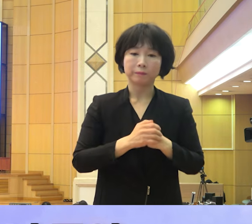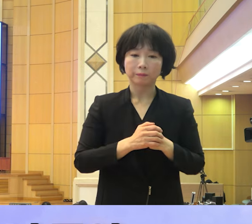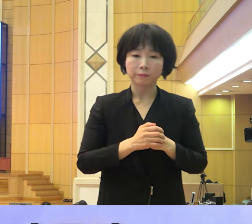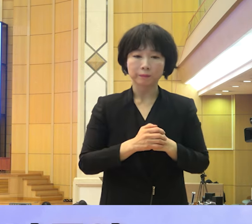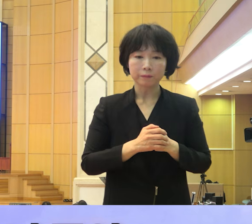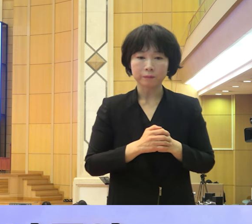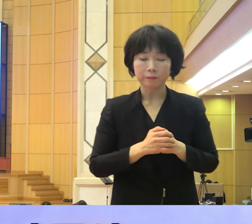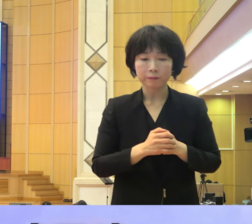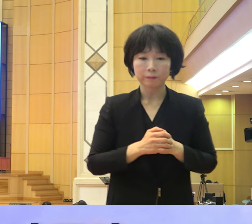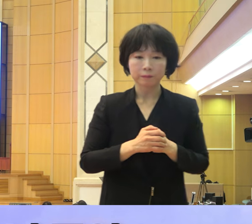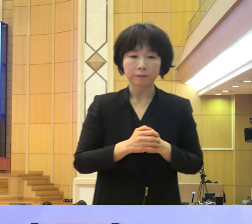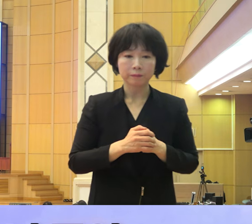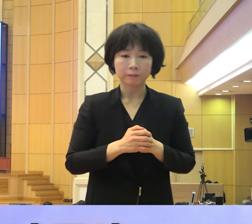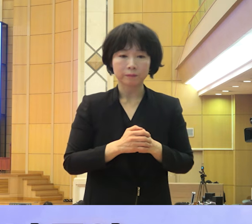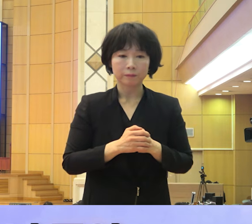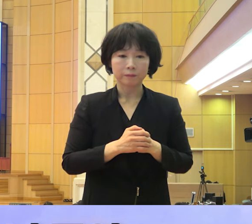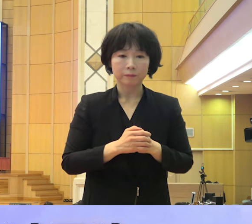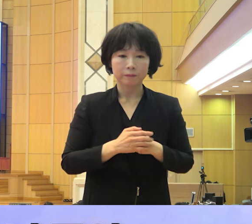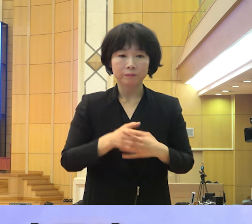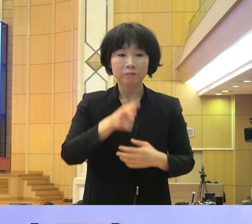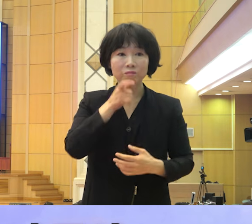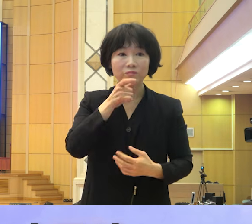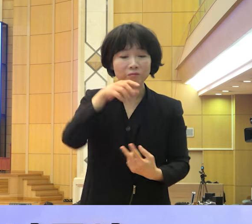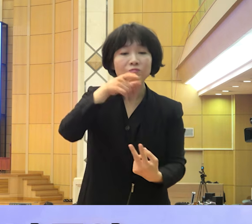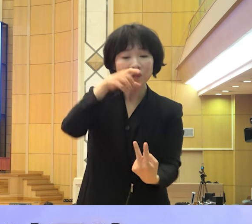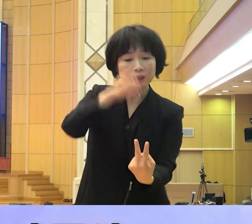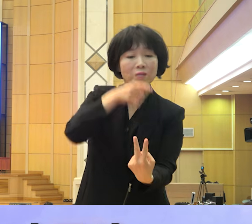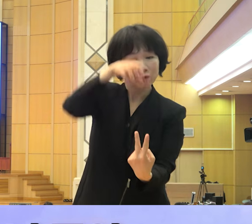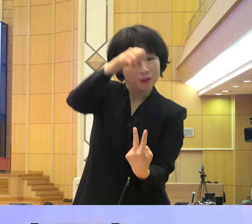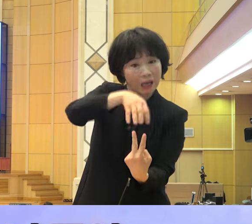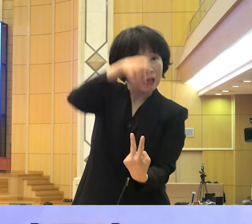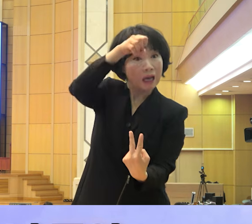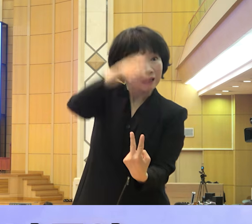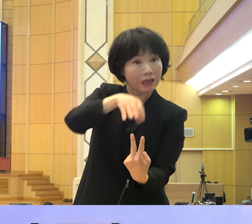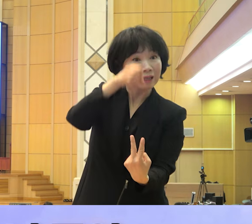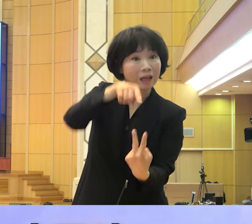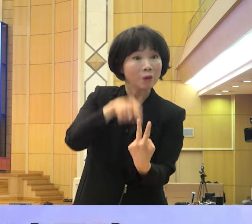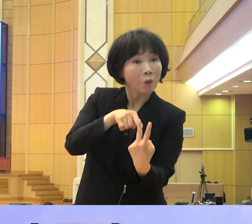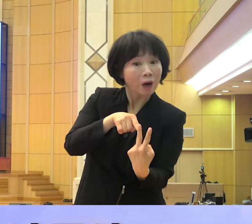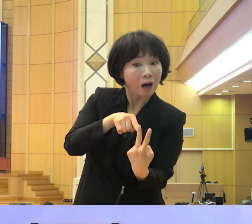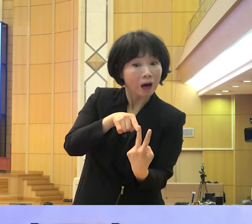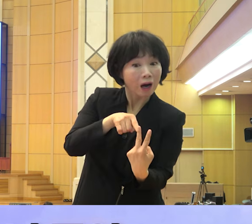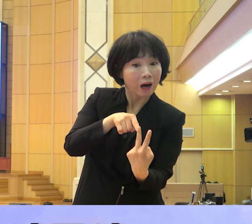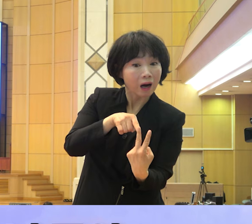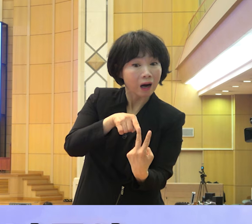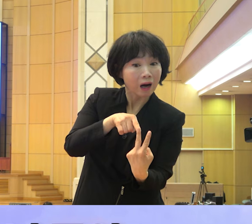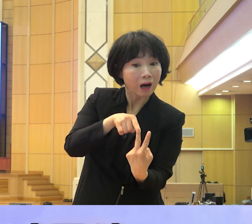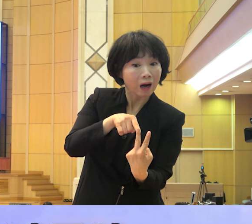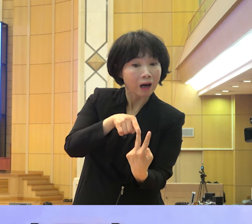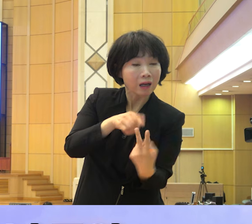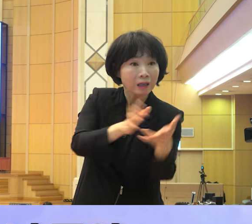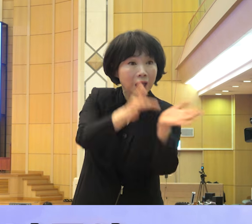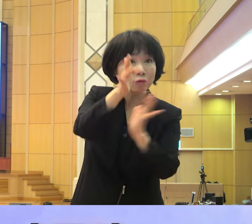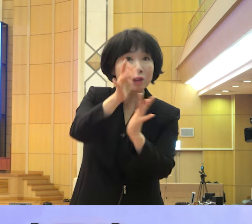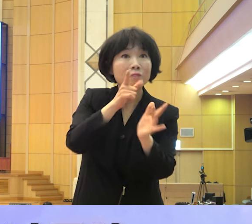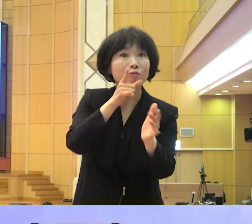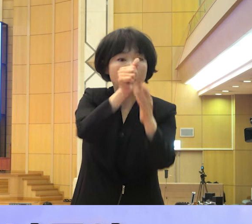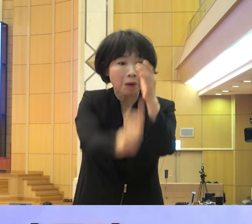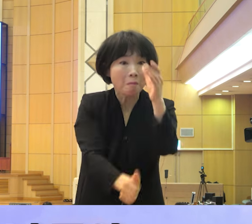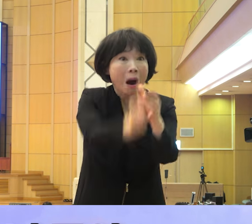세례요한이가 예수님을 세례를 주고 난 다음에 비둘기같이 내린 것을 보고, 내가 보고 그가